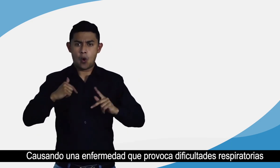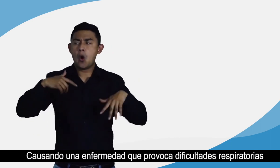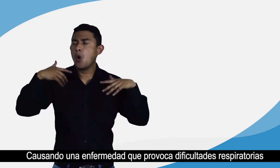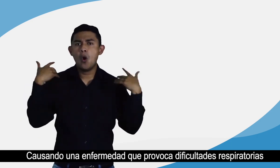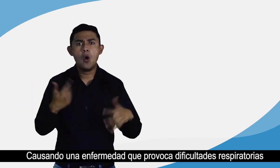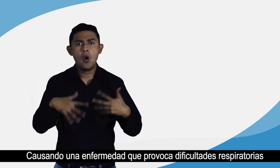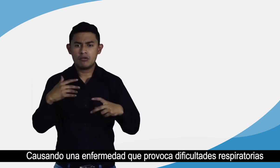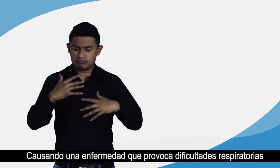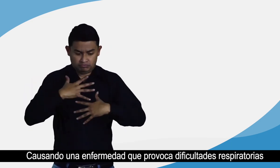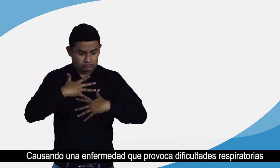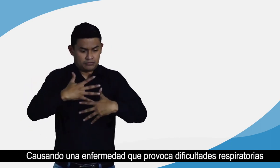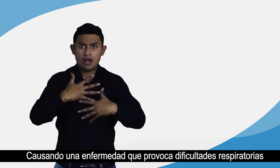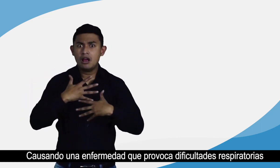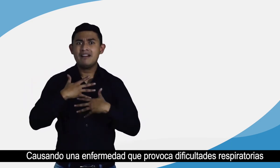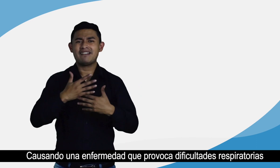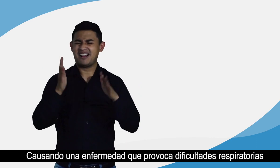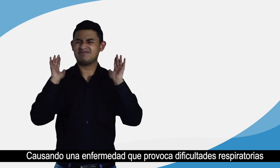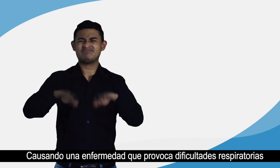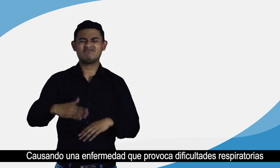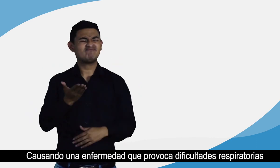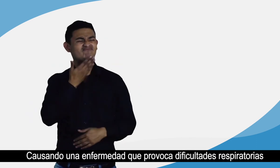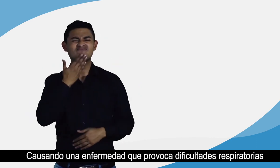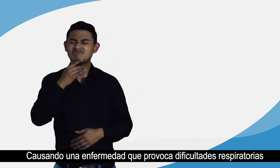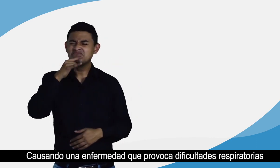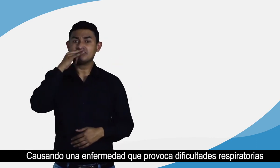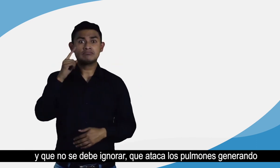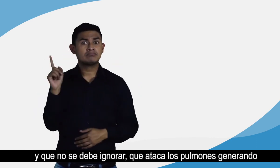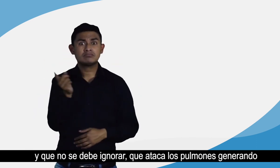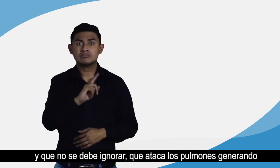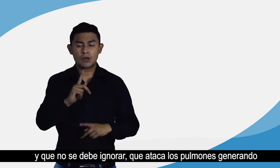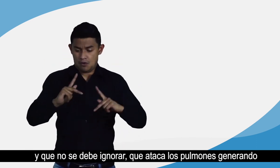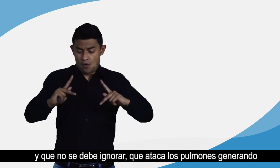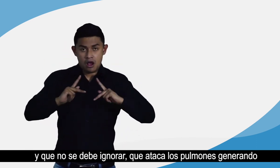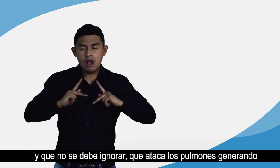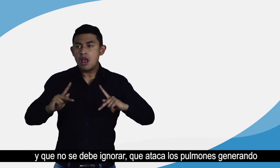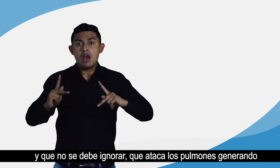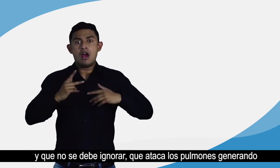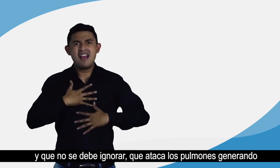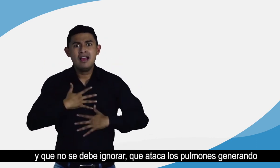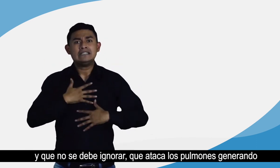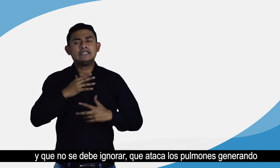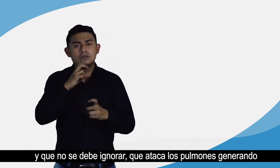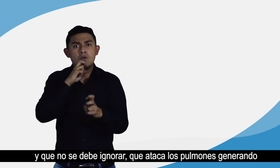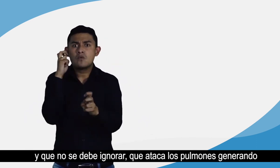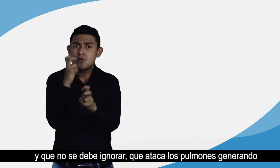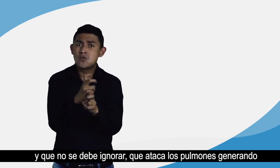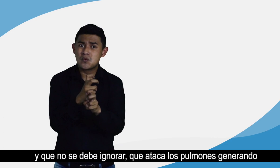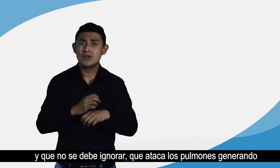causando una enfermedad que provoca dificultades respiratorias y que no se debe ignorar, que ataca los